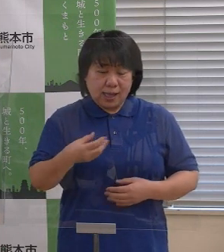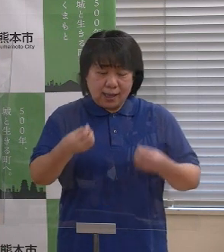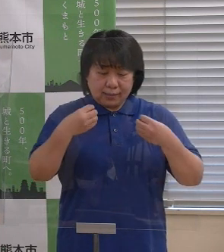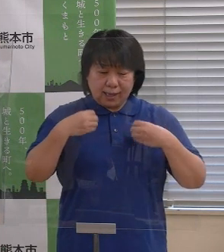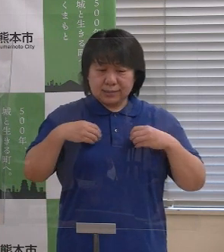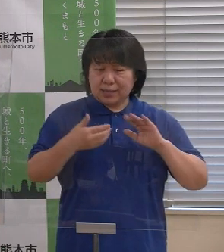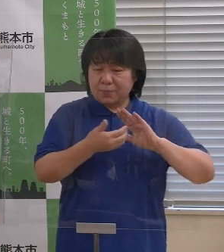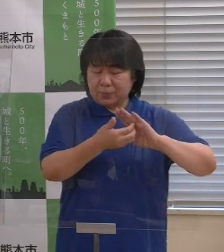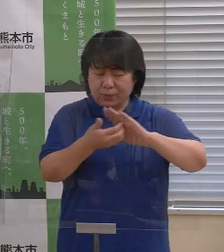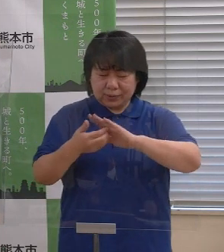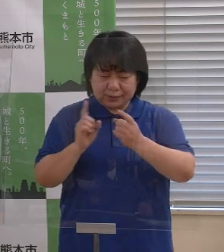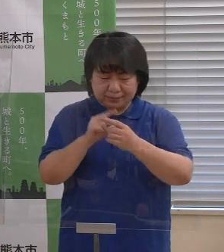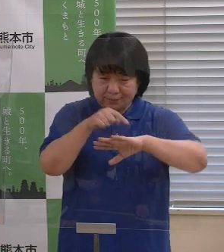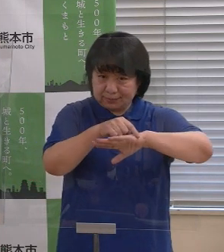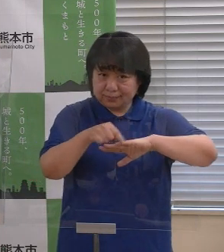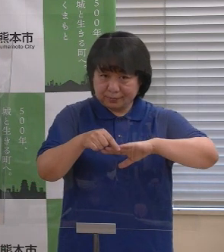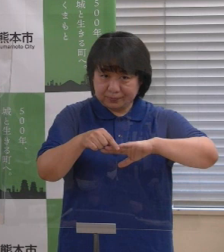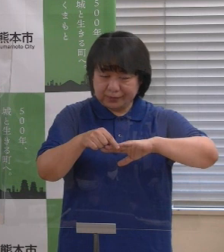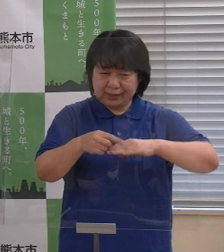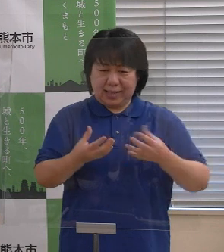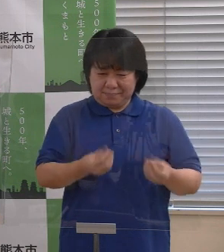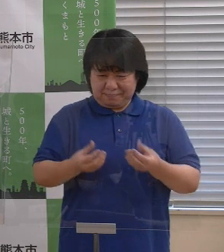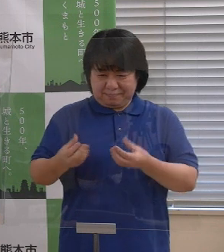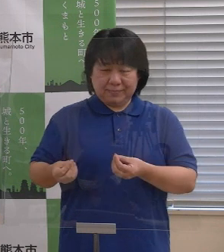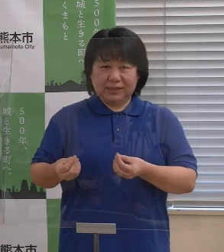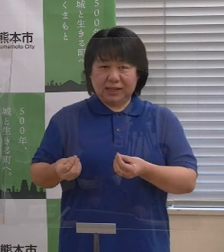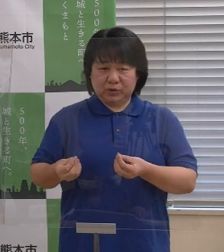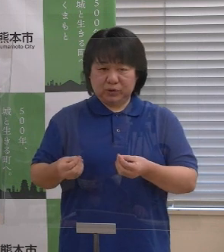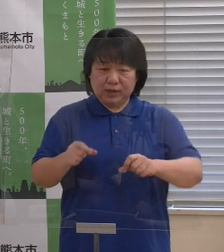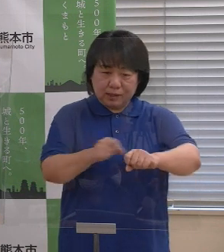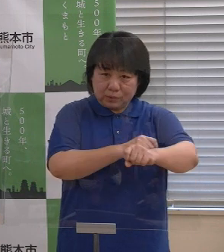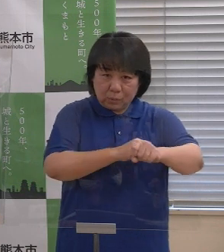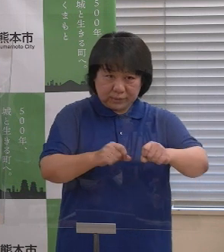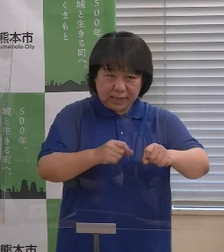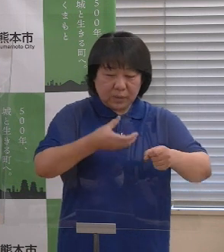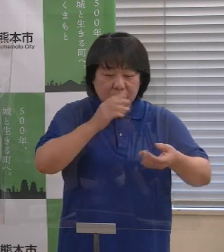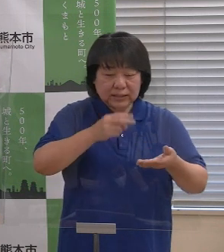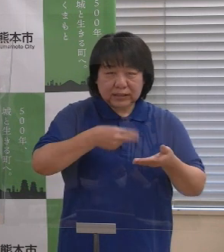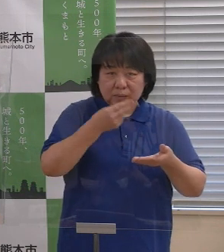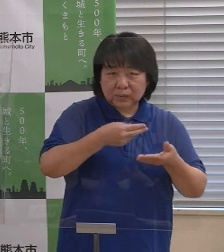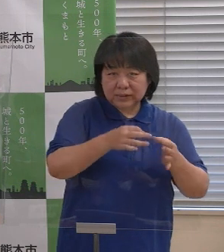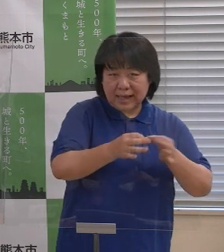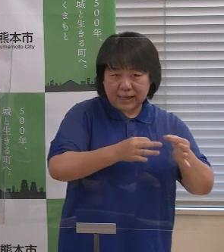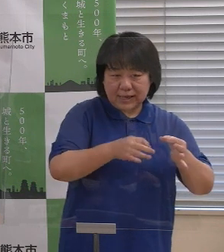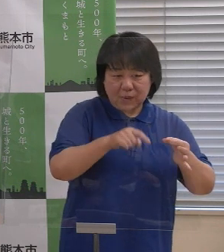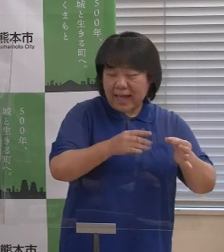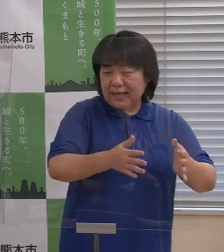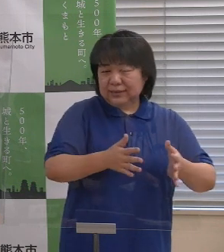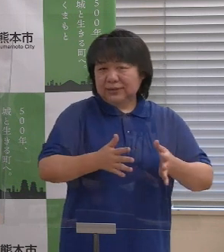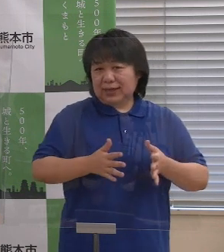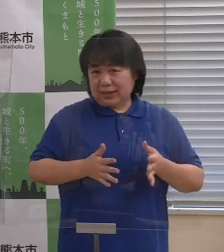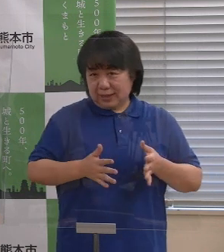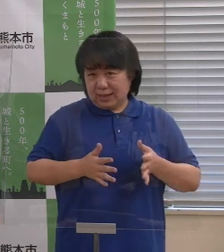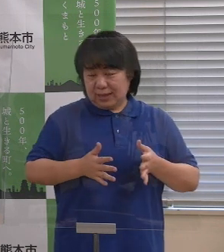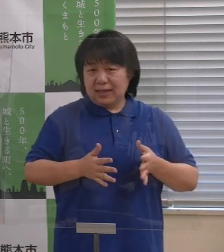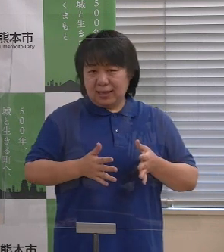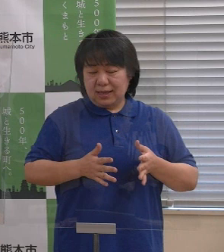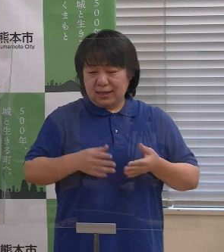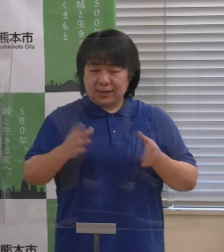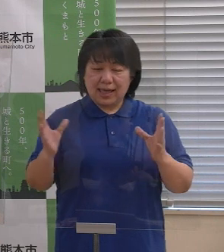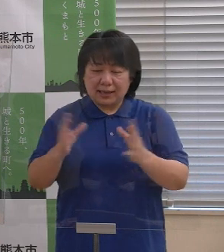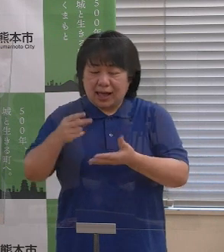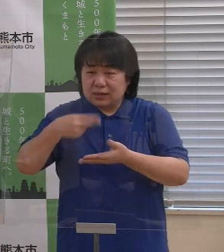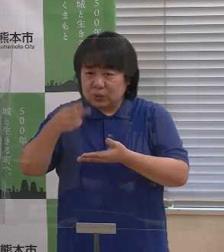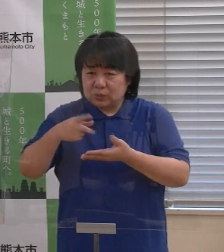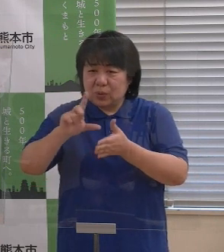染防止対策が徹底されていない特定の飲食店での会食を避けていただき、会食される際